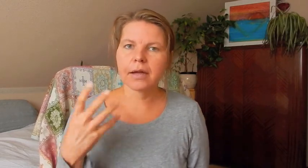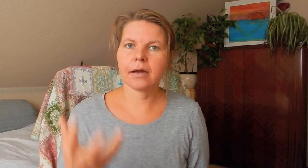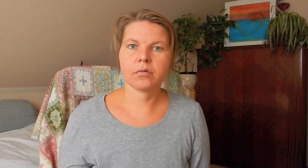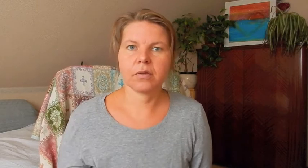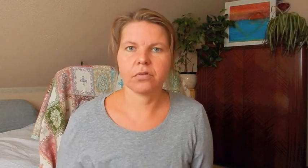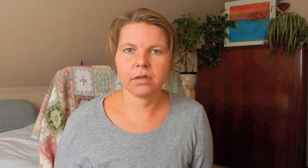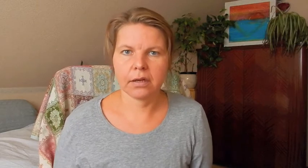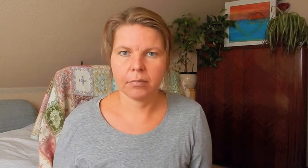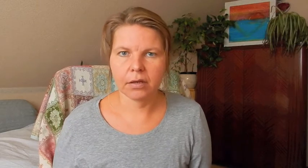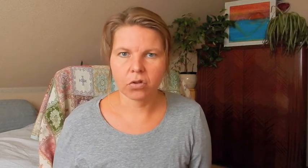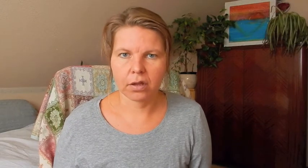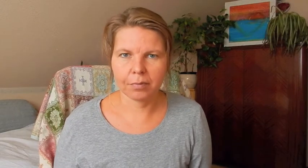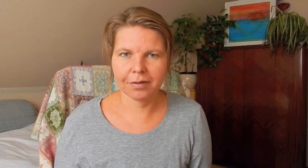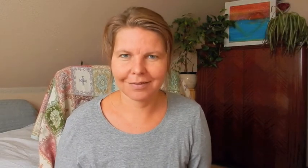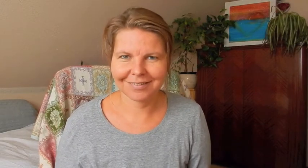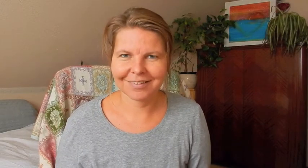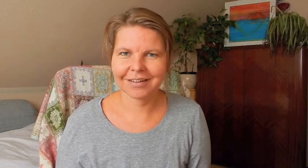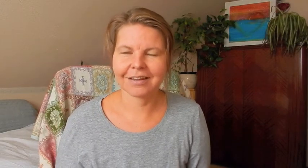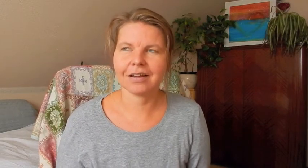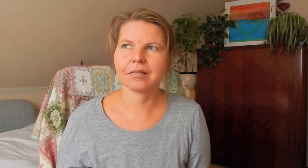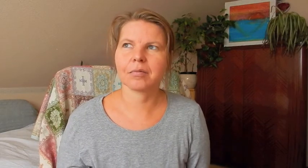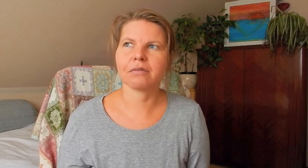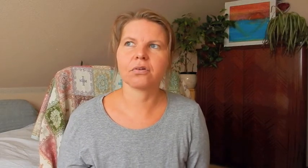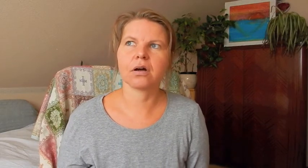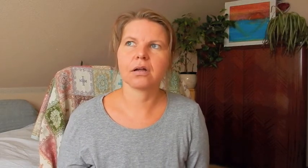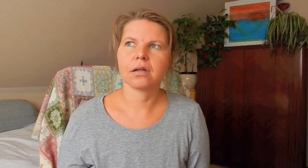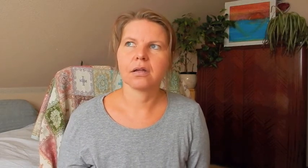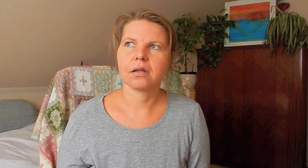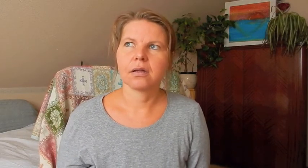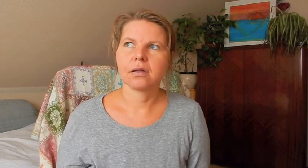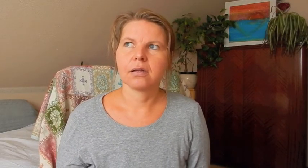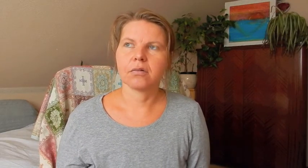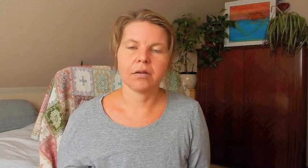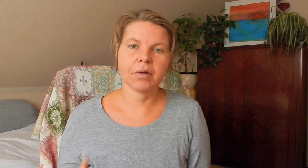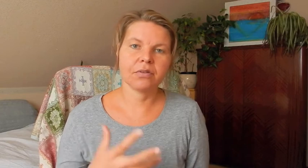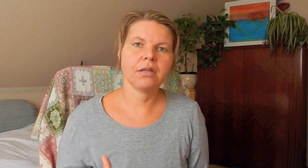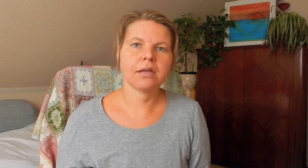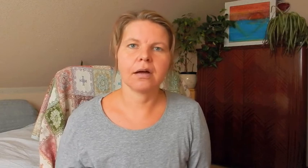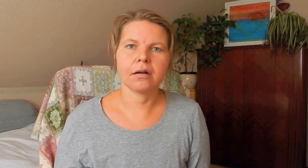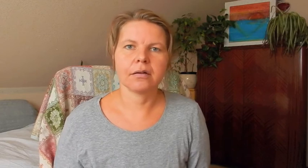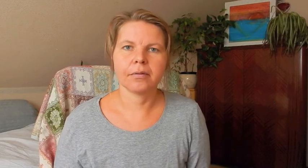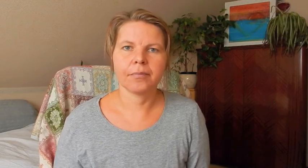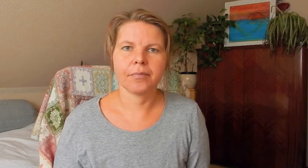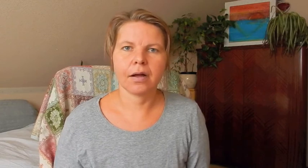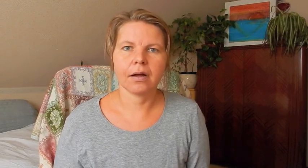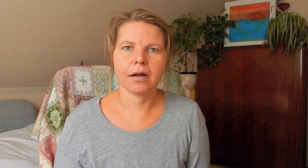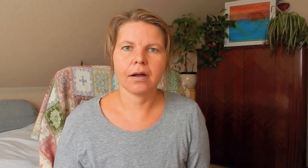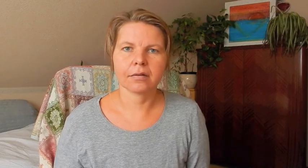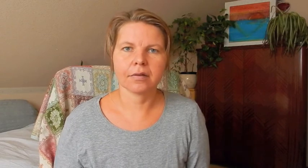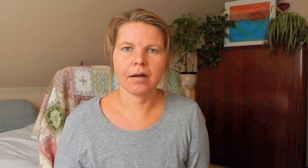keine Angst mehr vor den anderen Menschen habe. Keine Angst mehr vor, oder immer weniger, Angst